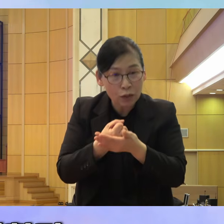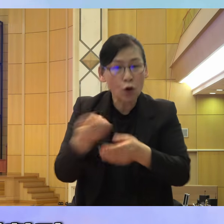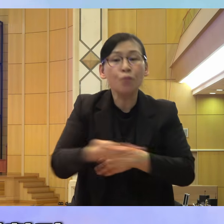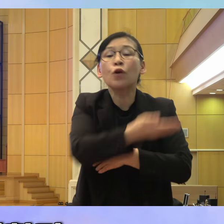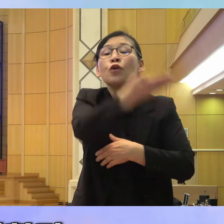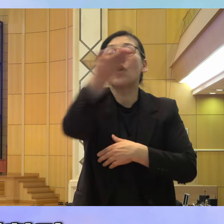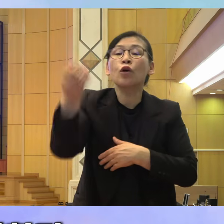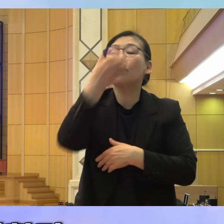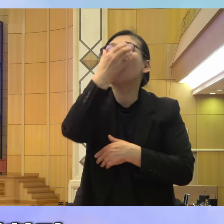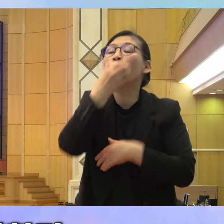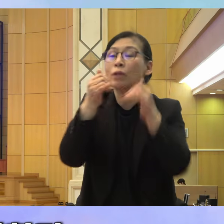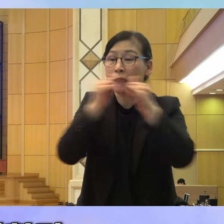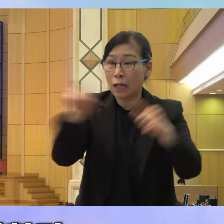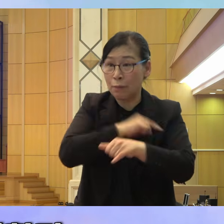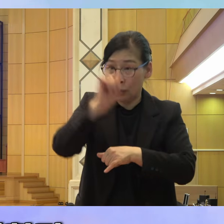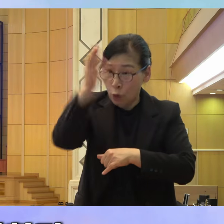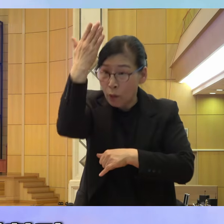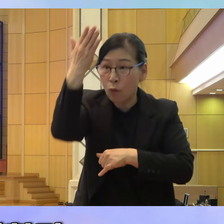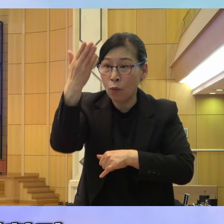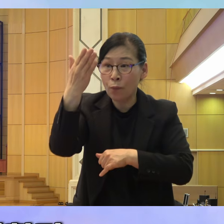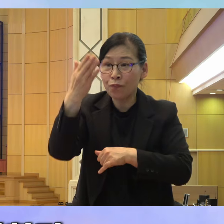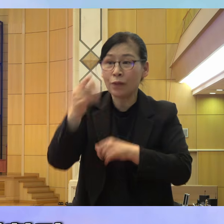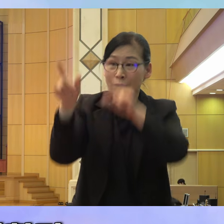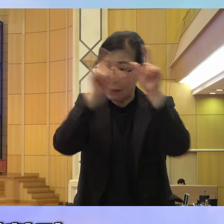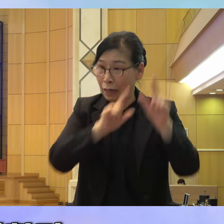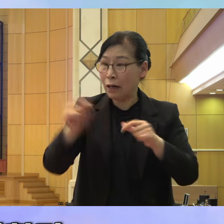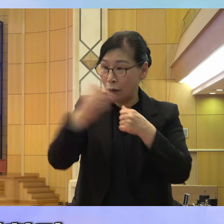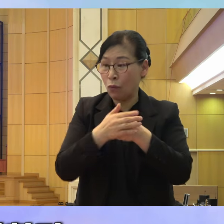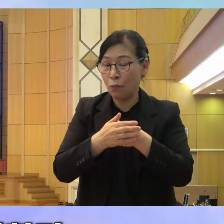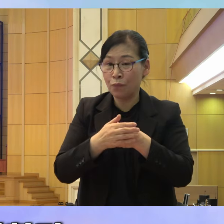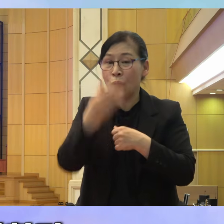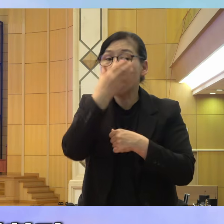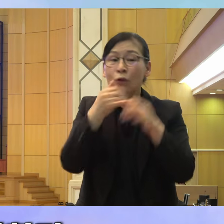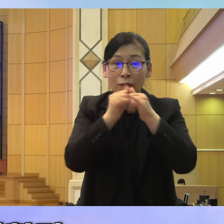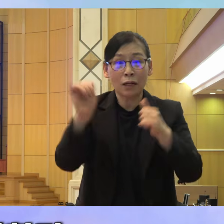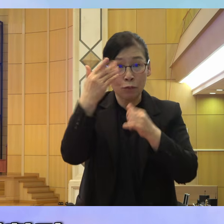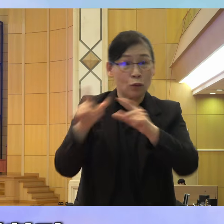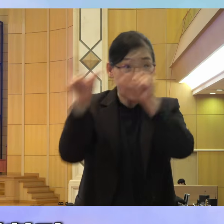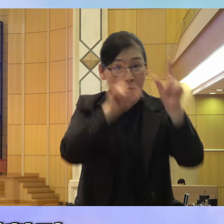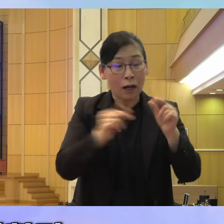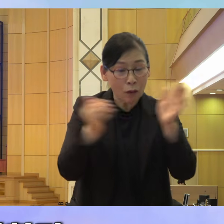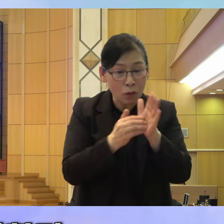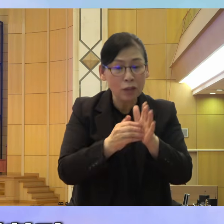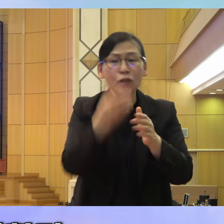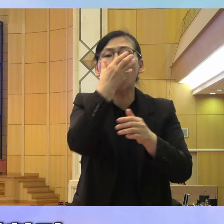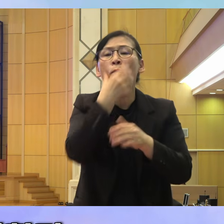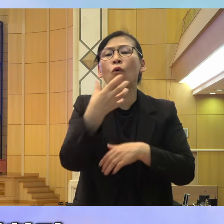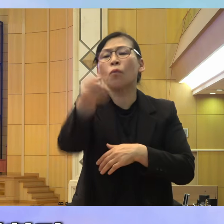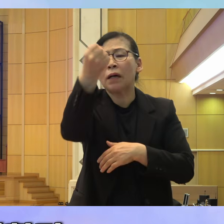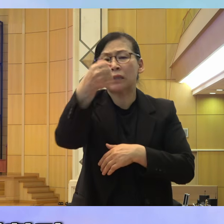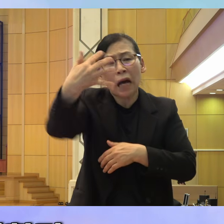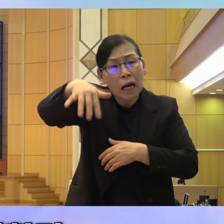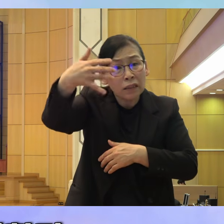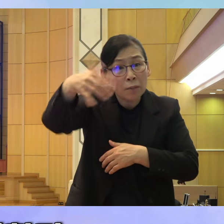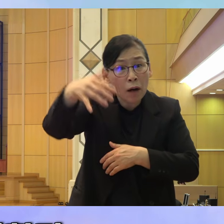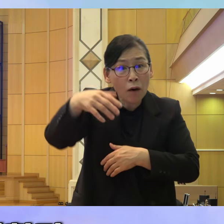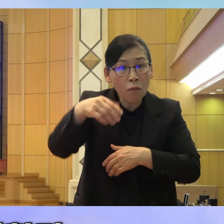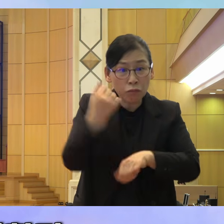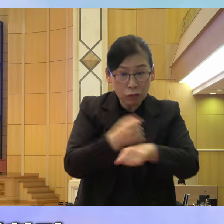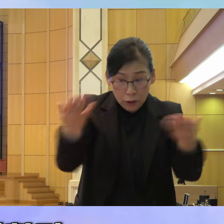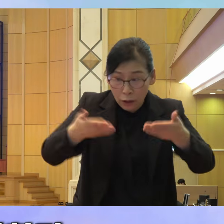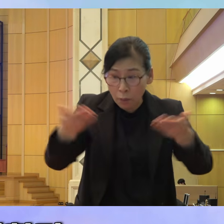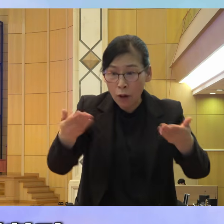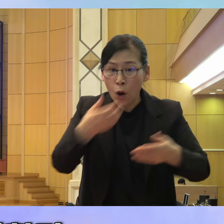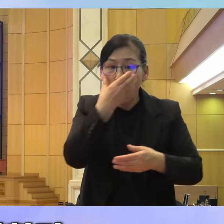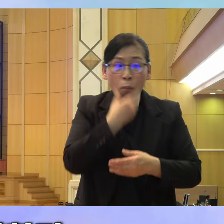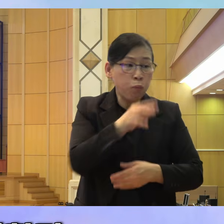여러분이 복 있는 사람으로서 살아가라, 이 말이야. 할렐루야. 이렇게 복을 받지 않은 상태에서 뭘 하면 뭐해?